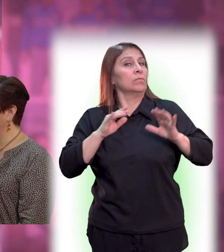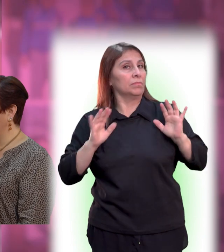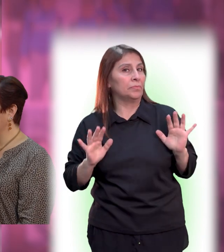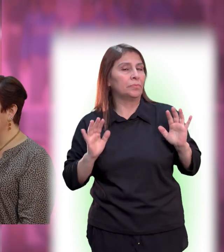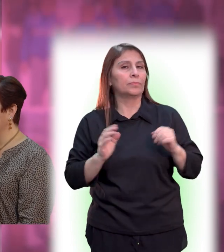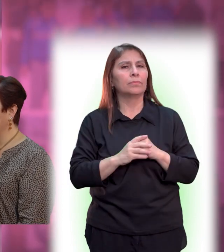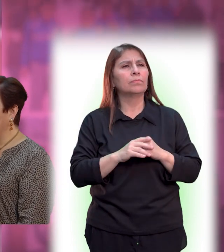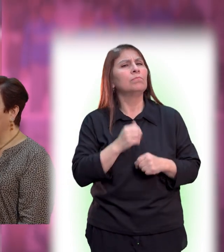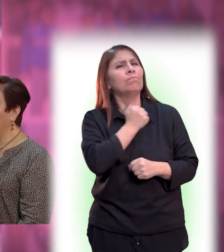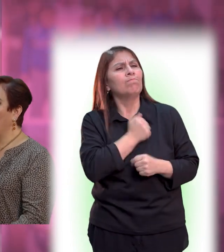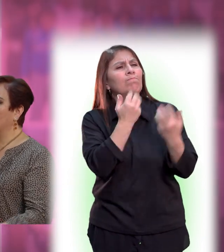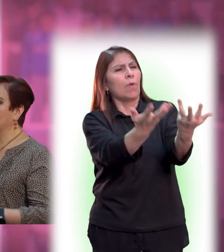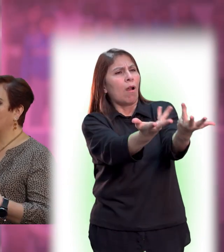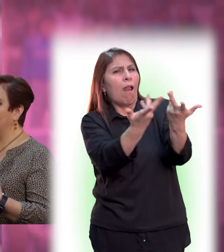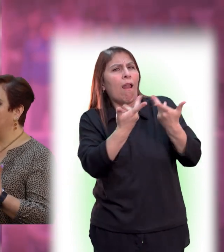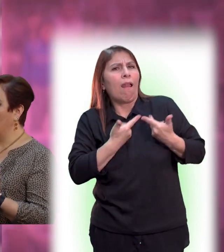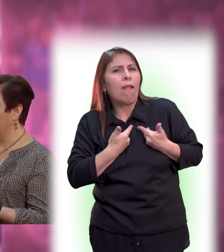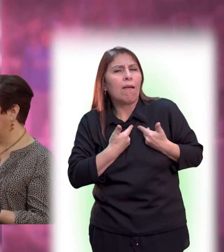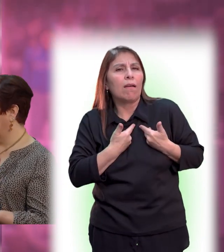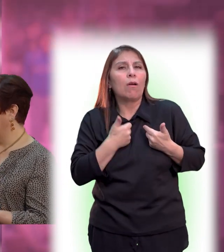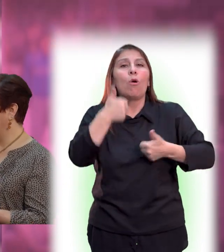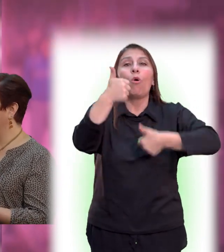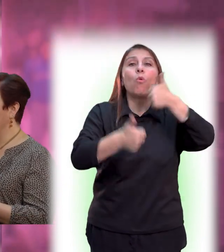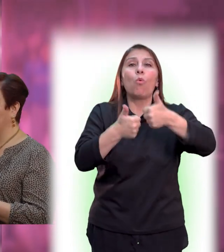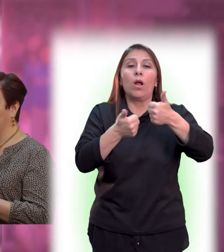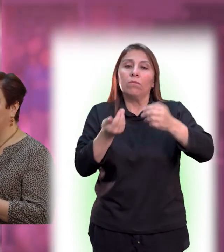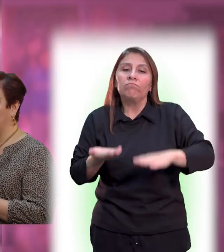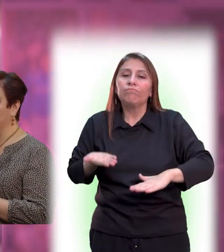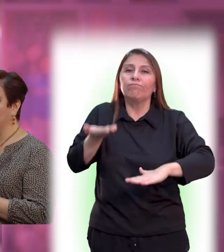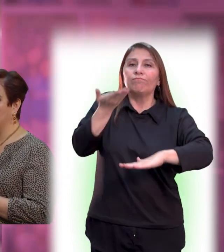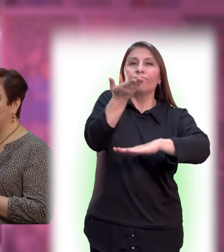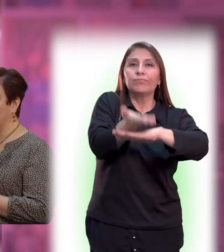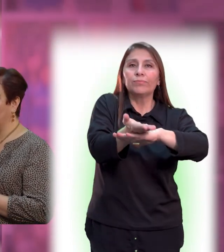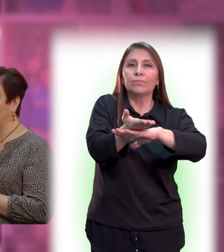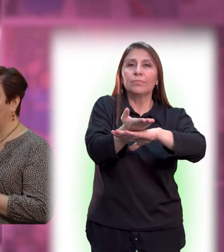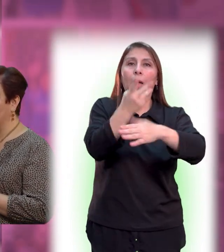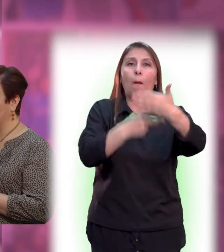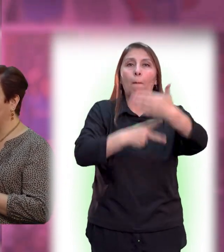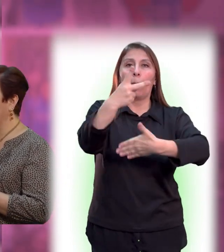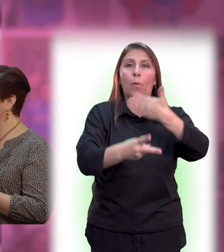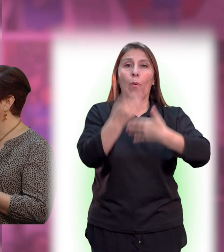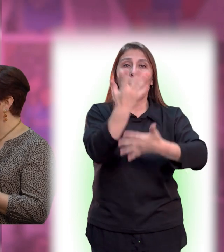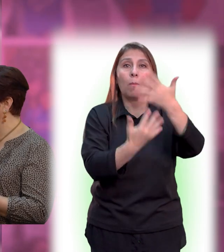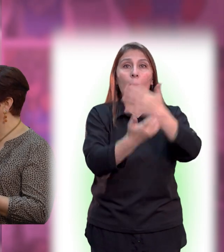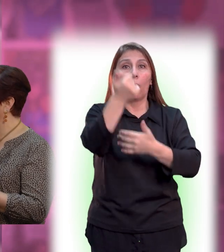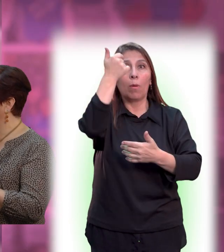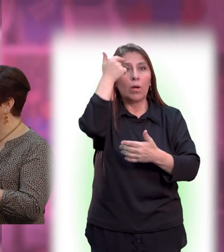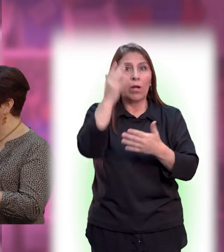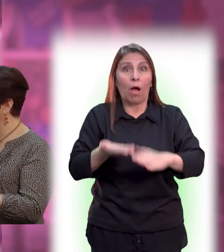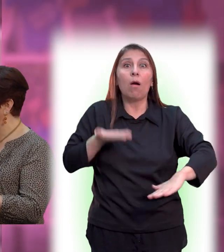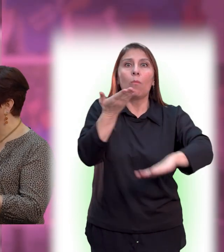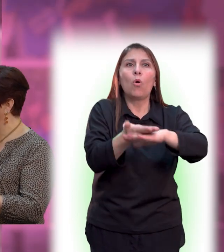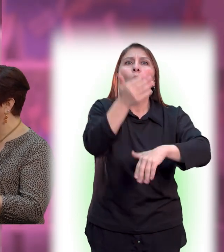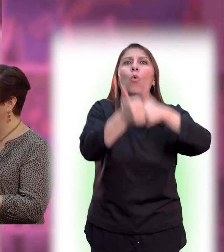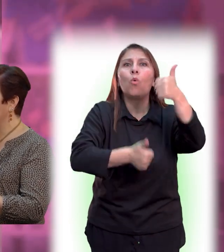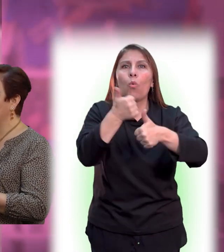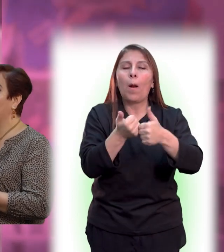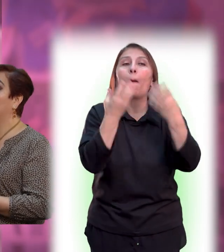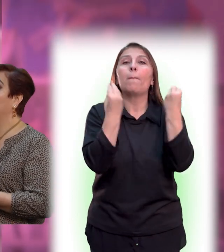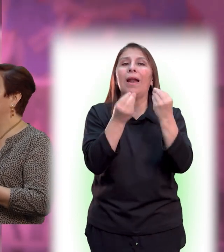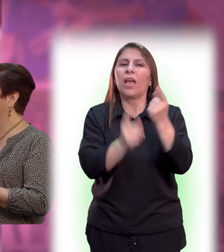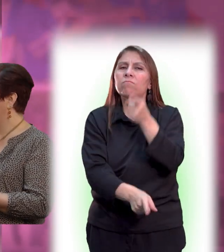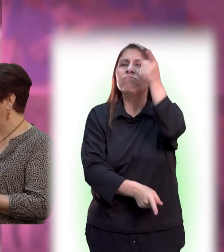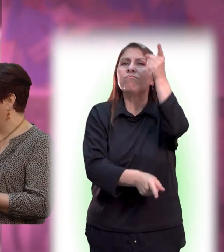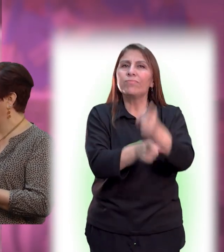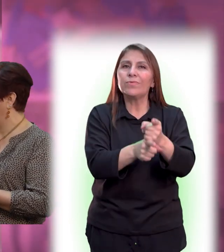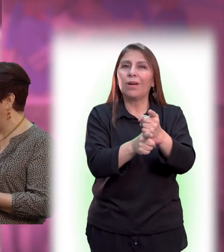nos cuentas cuál es el aporte que el proyecto de Manos y Pensamiento hace en el cumplimiento de esas funciones misionales que